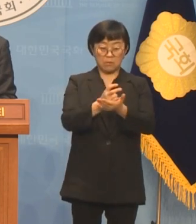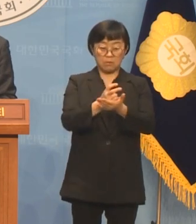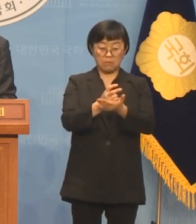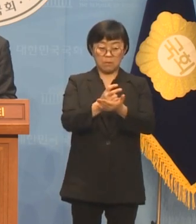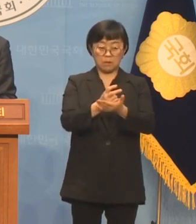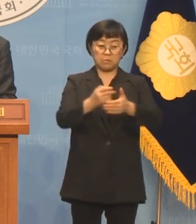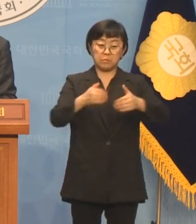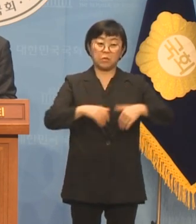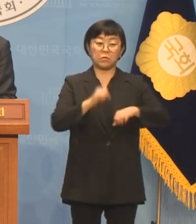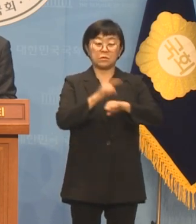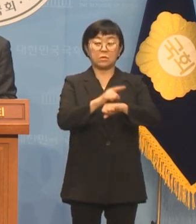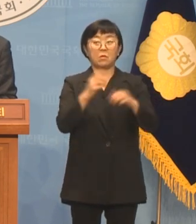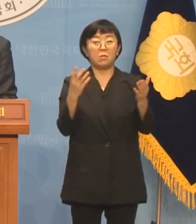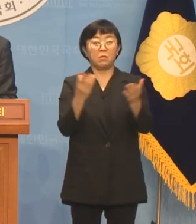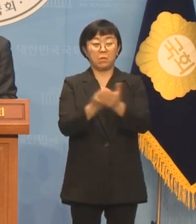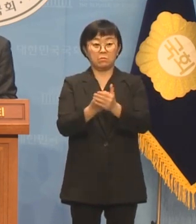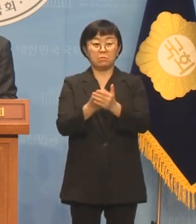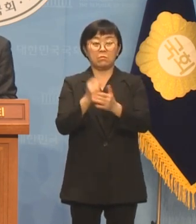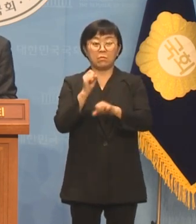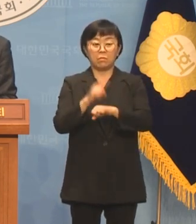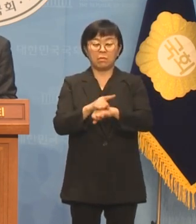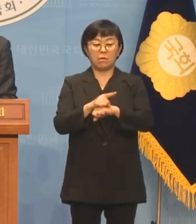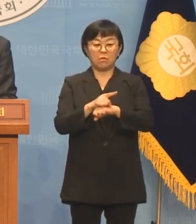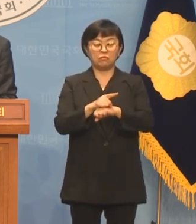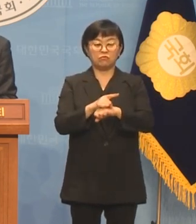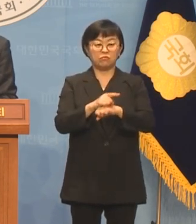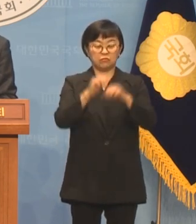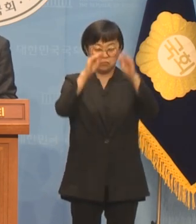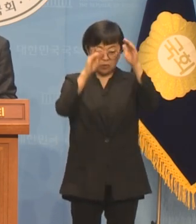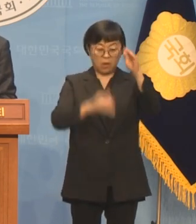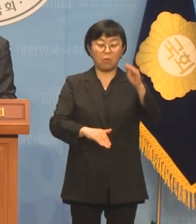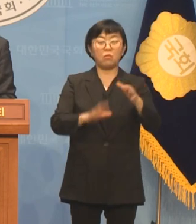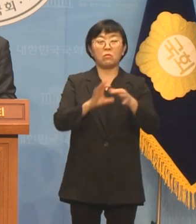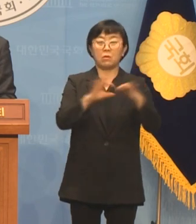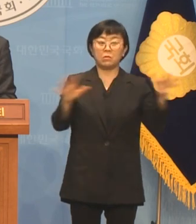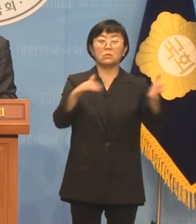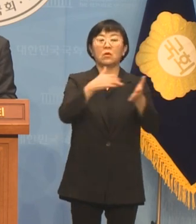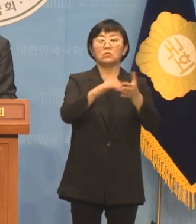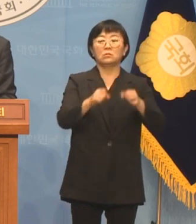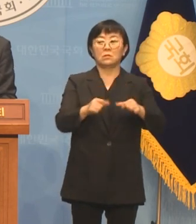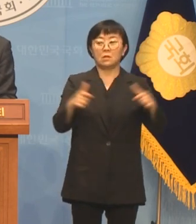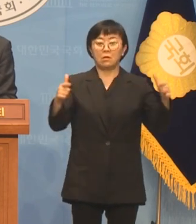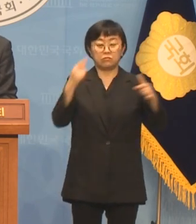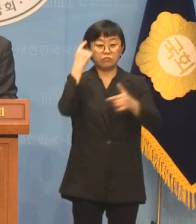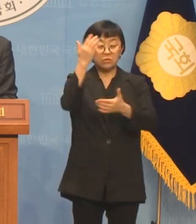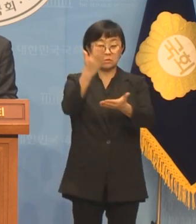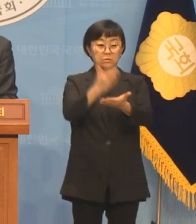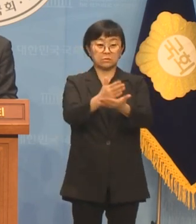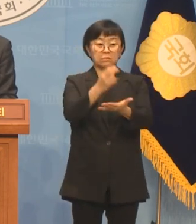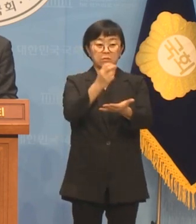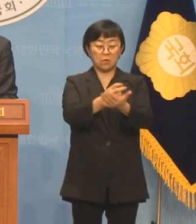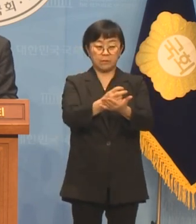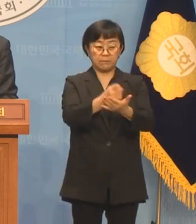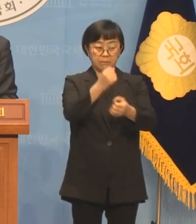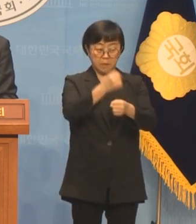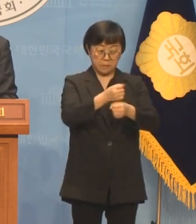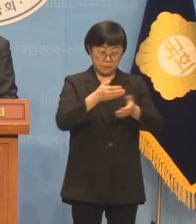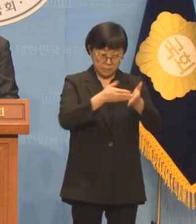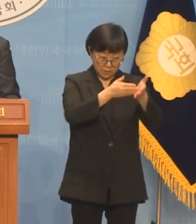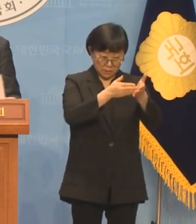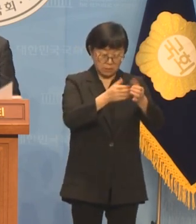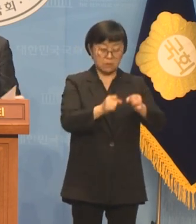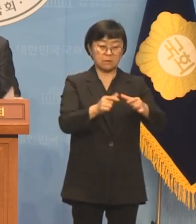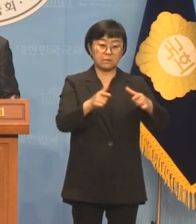필요성, 완전성 등 질을 고려하지 않고 건수만 늘리려는 묻지마 법안 발의 현상이